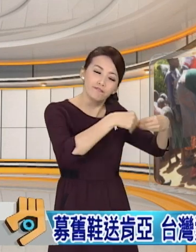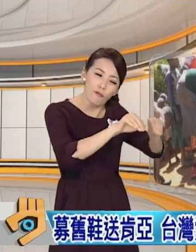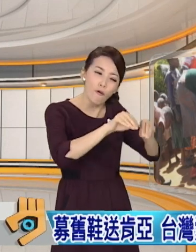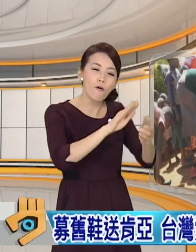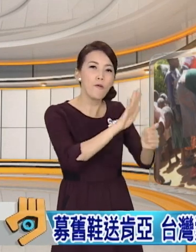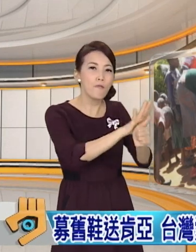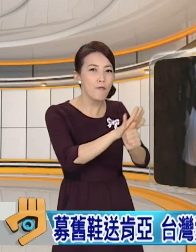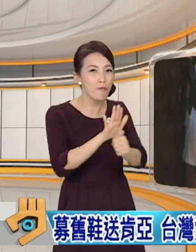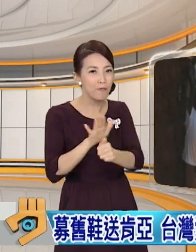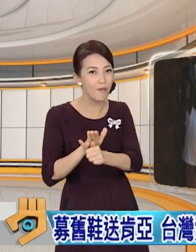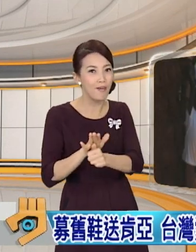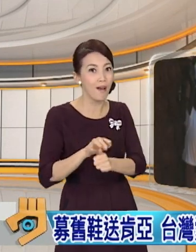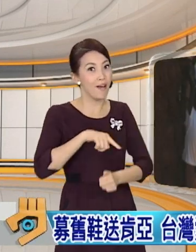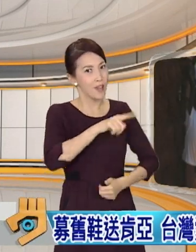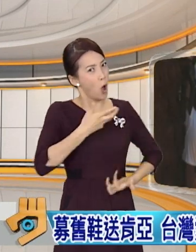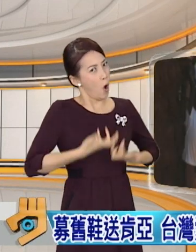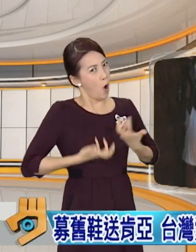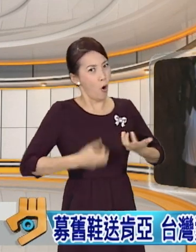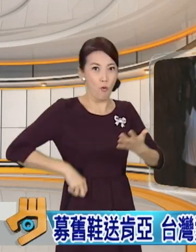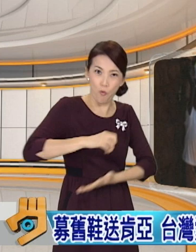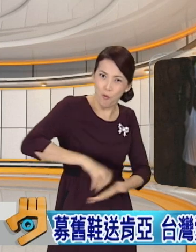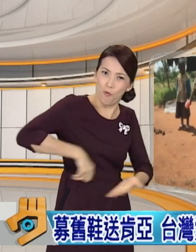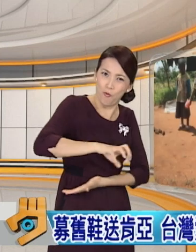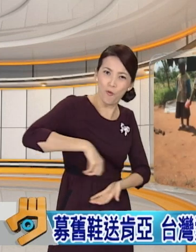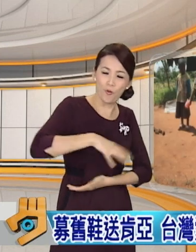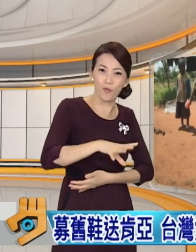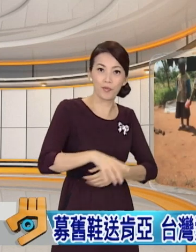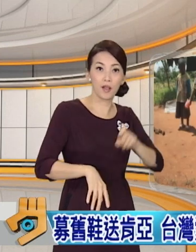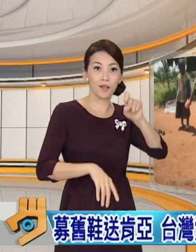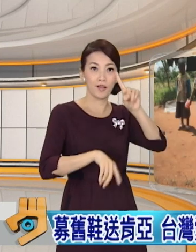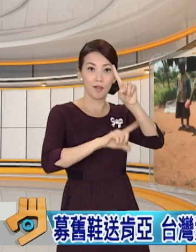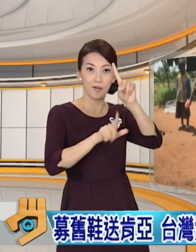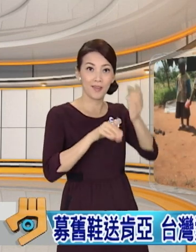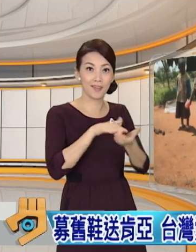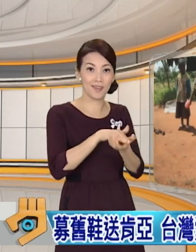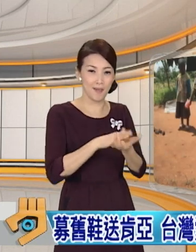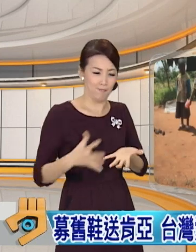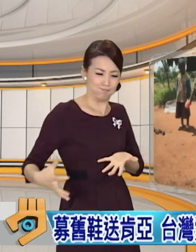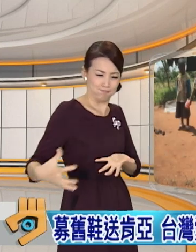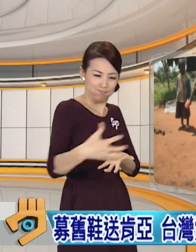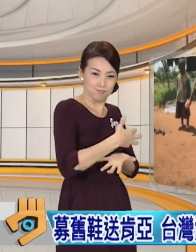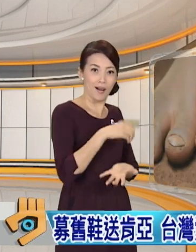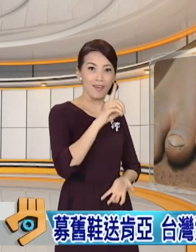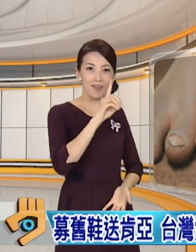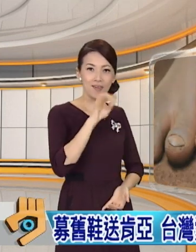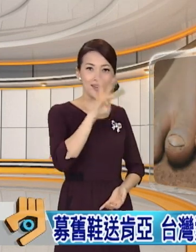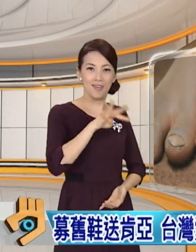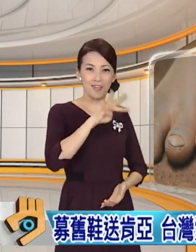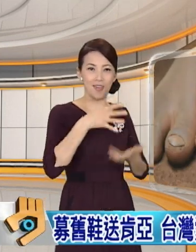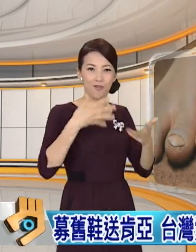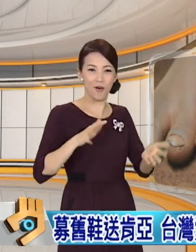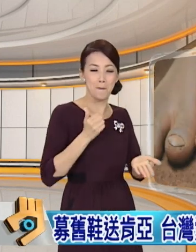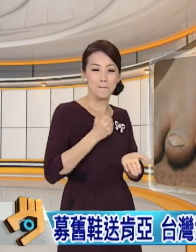响。在11月，已经募集到14000多双的鞋子，寄到了非洲的肯亚